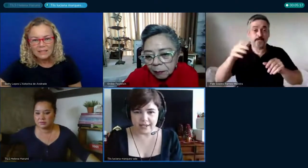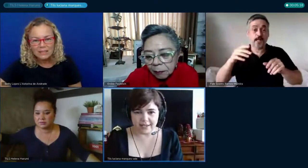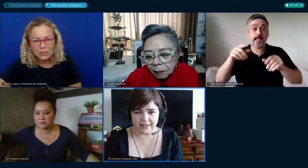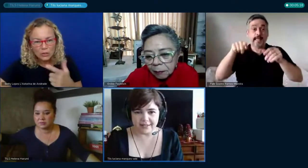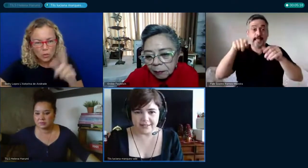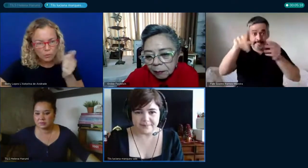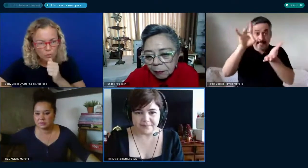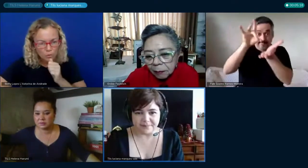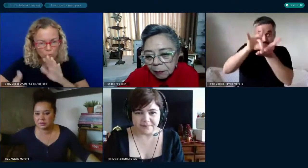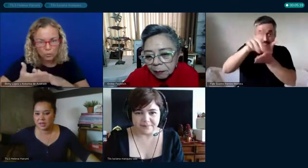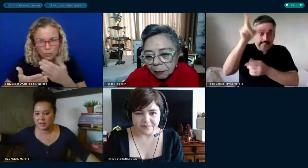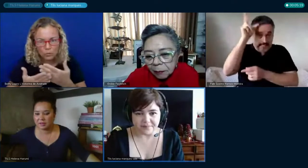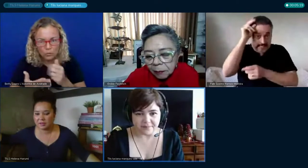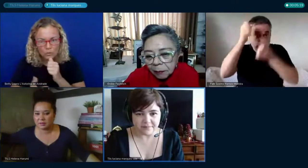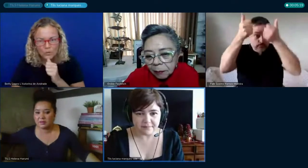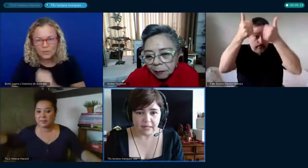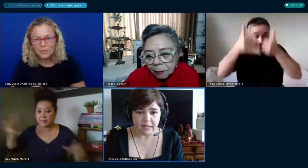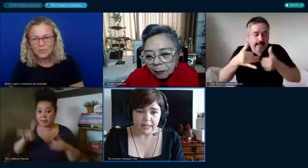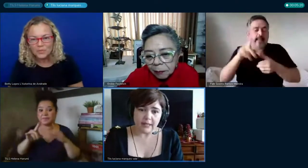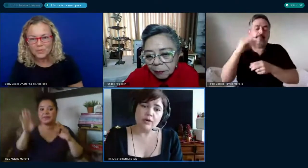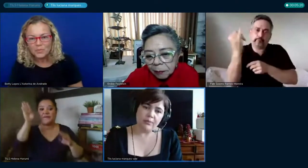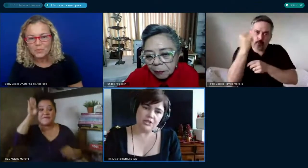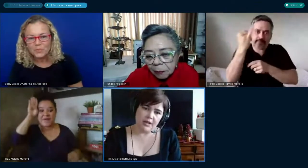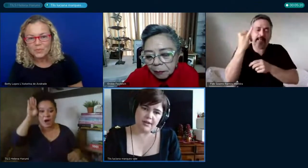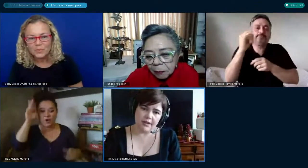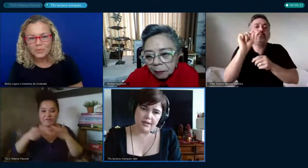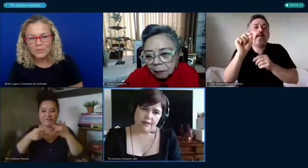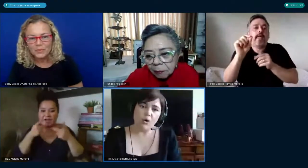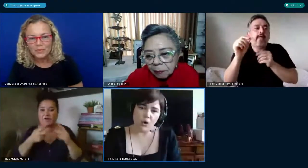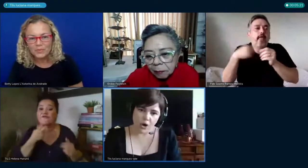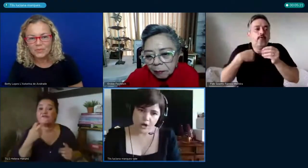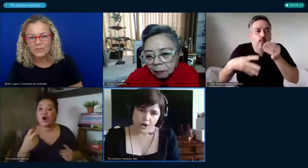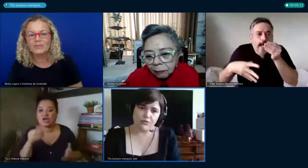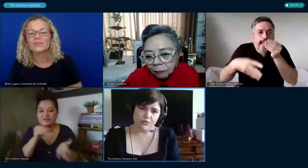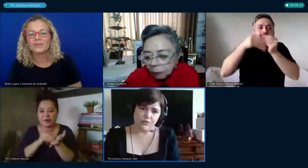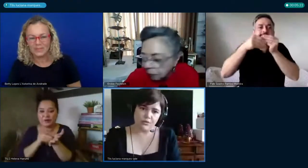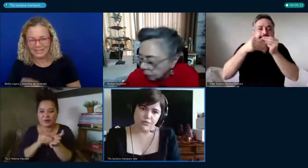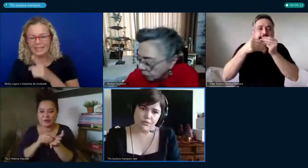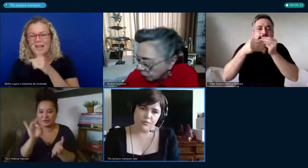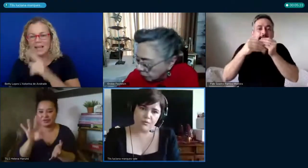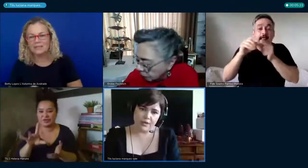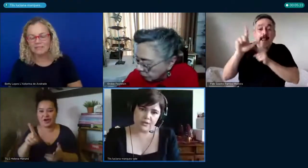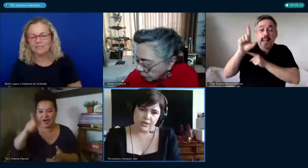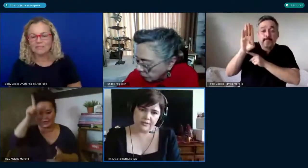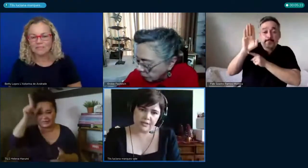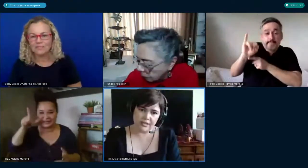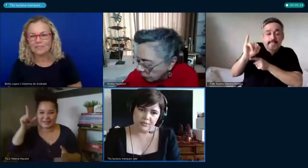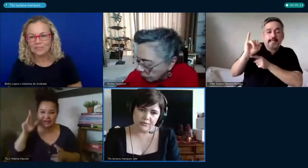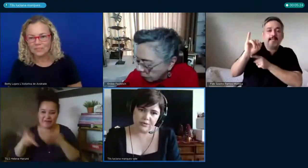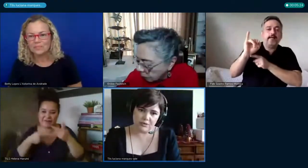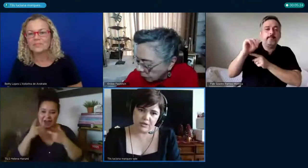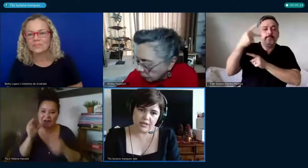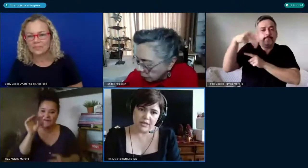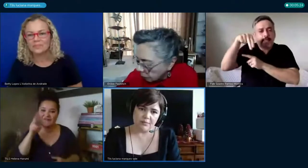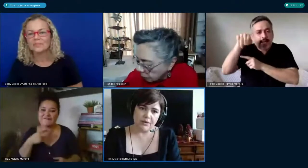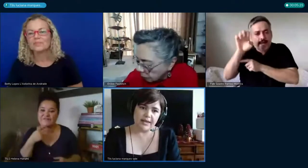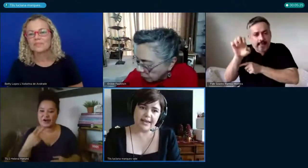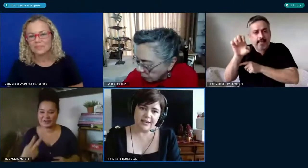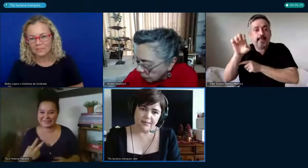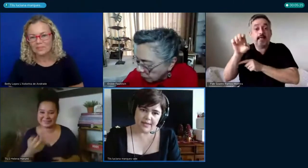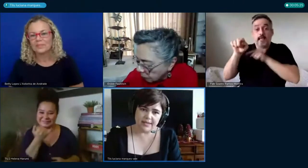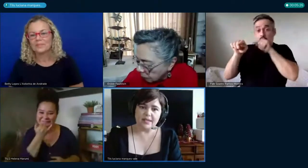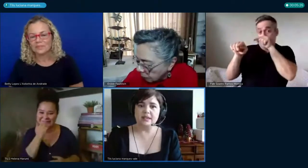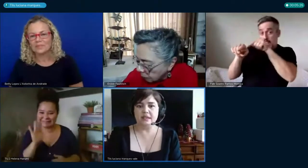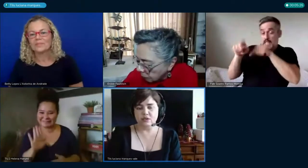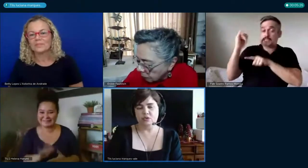Desculpa. Então, realmente, concordo com o que a senhora está falando, professora, porque